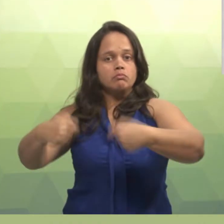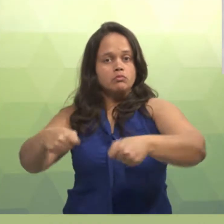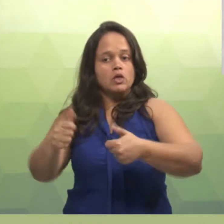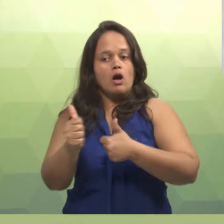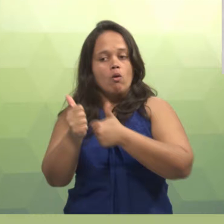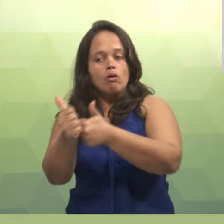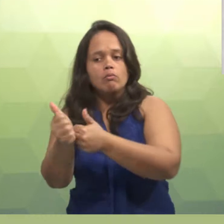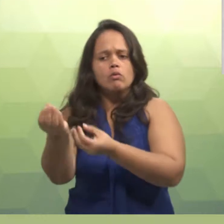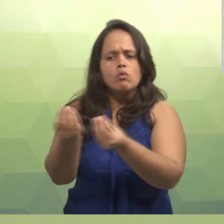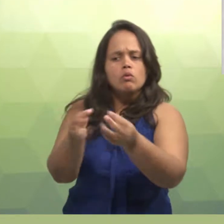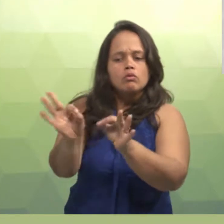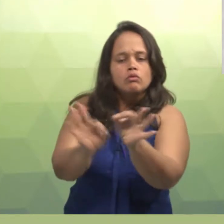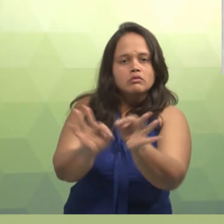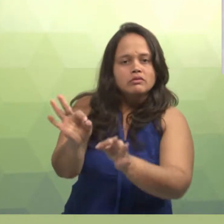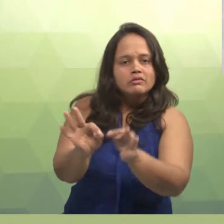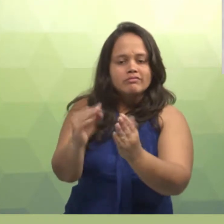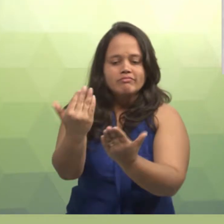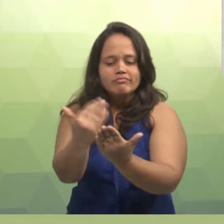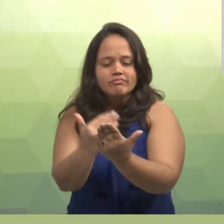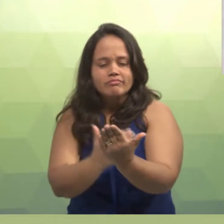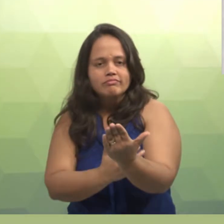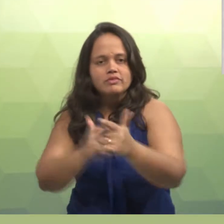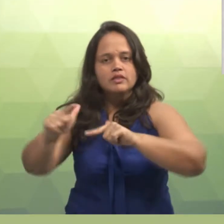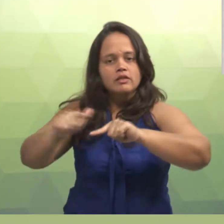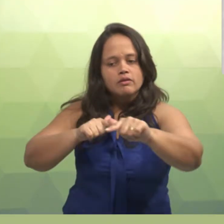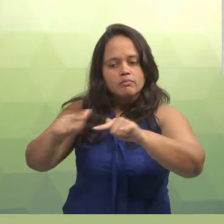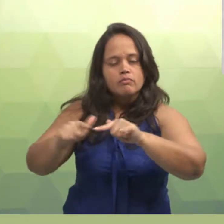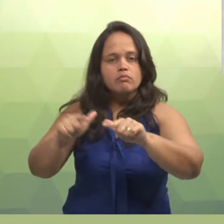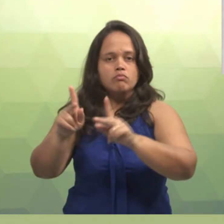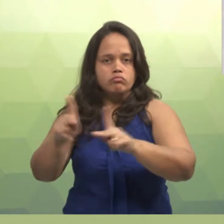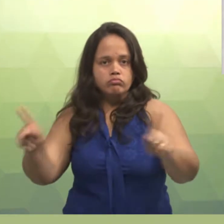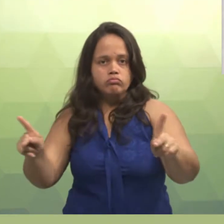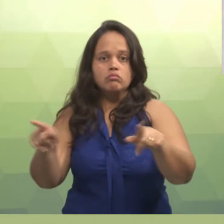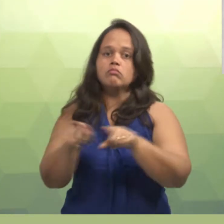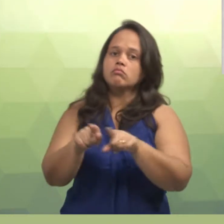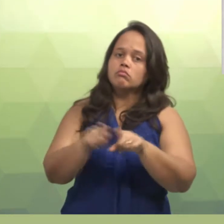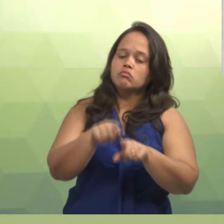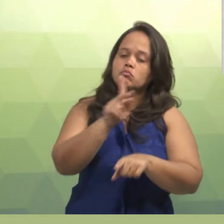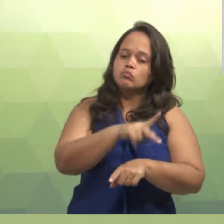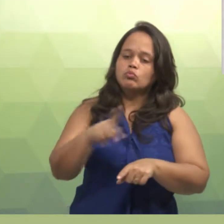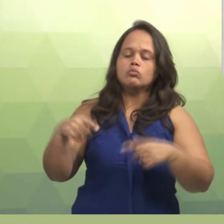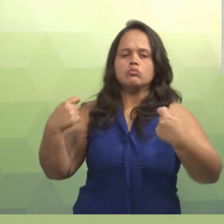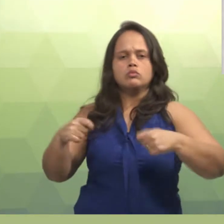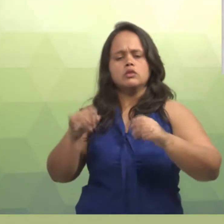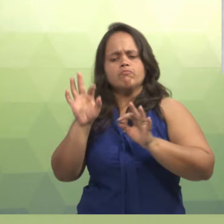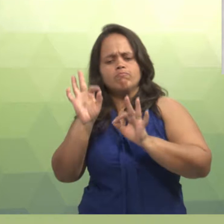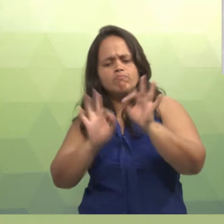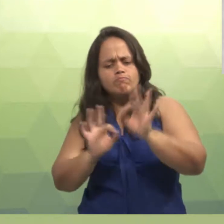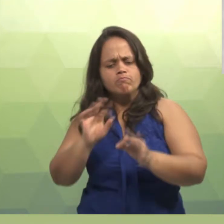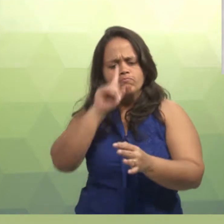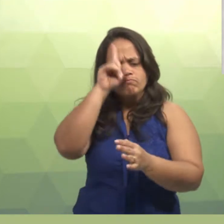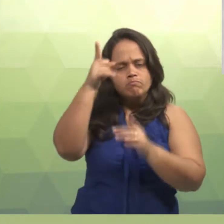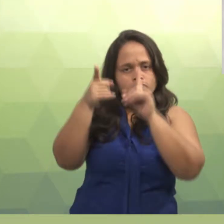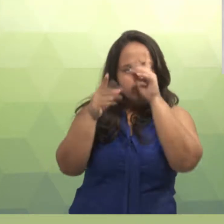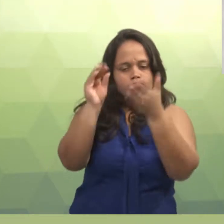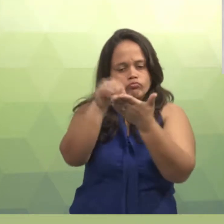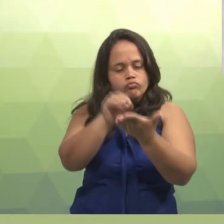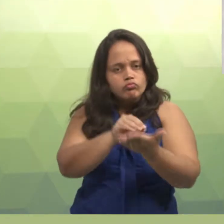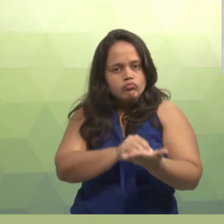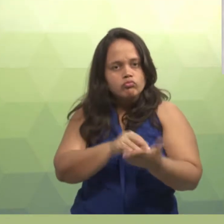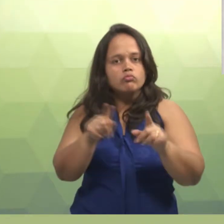acompanhar a execução do plano de trabalho do professor, enquanto o professor tem o papel de elaborar e executar o seu plano de